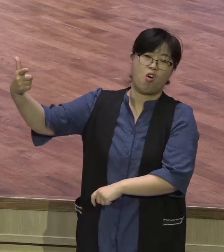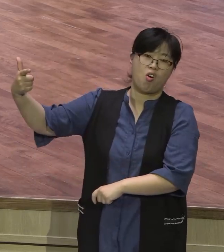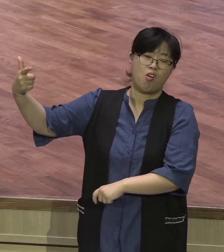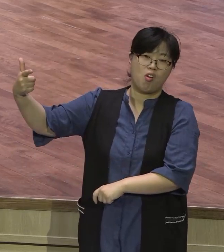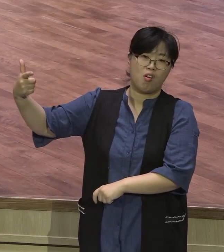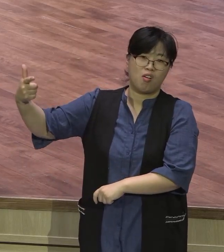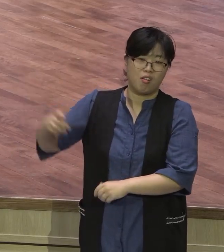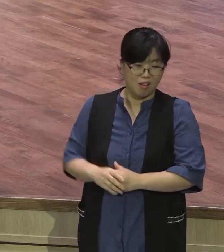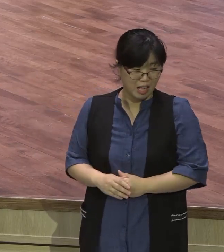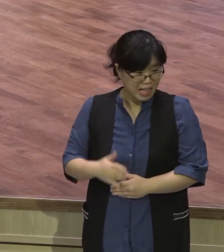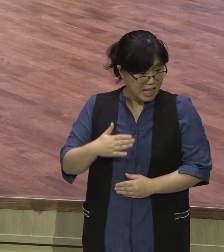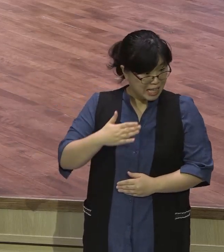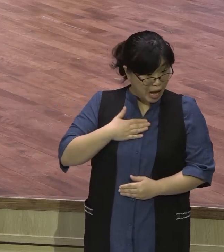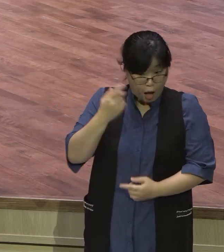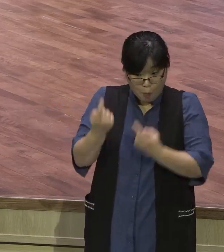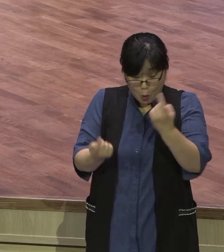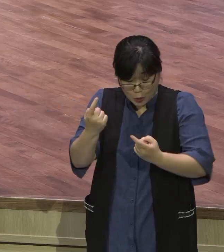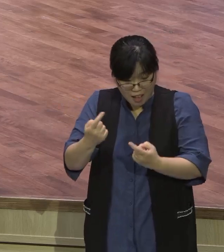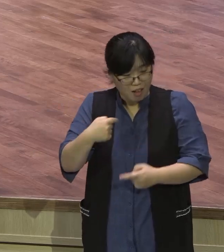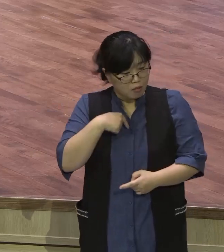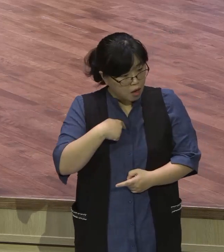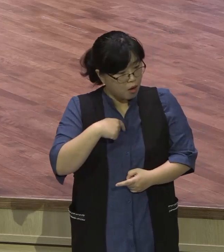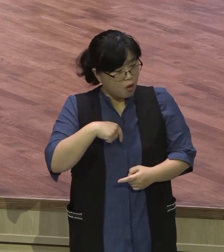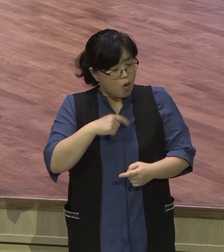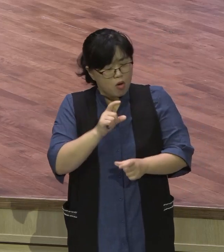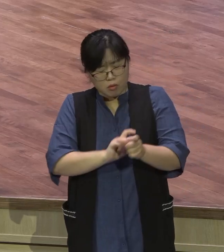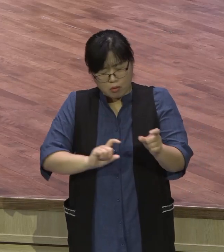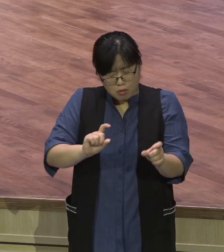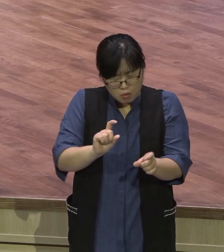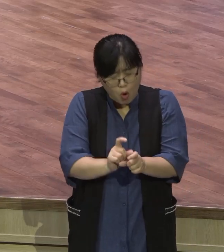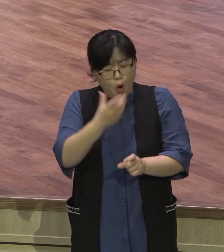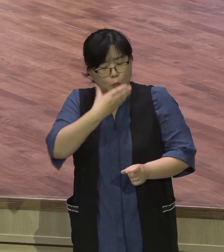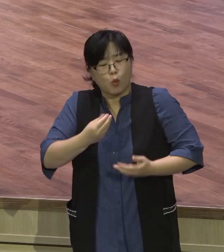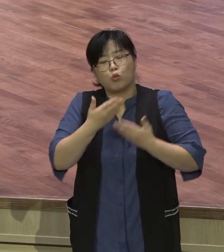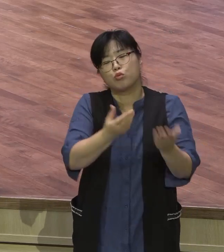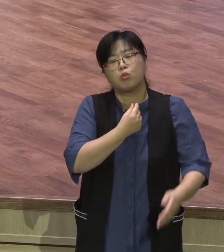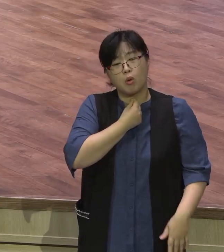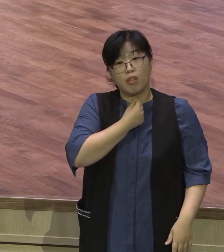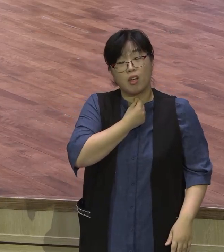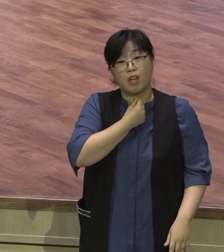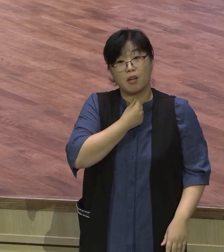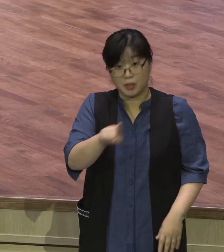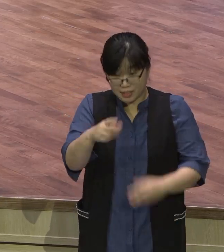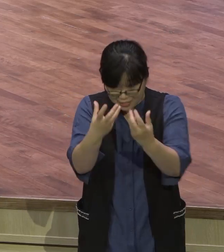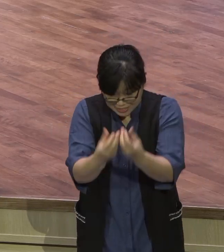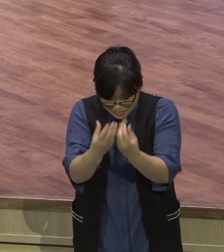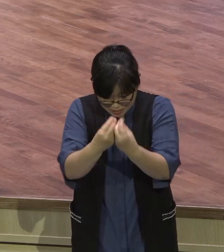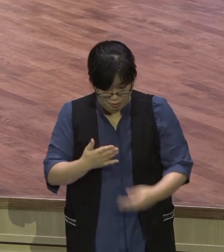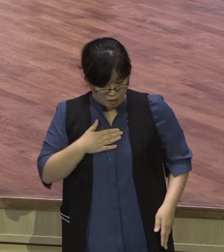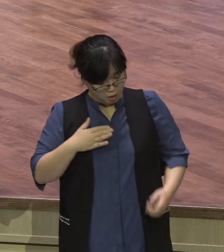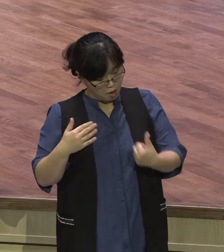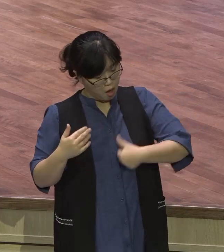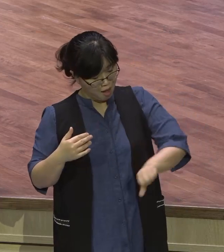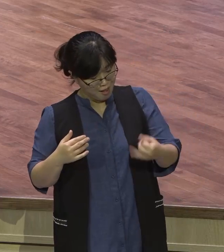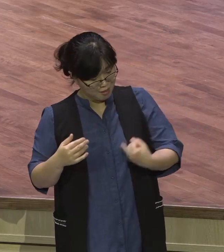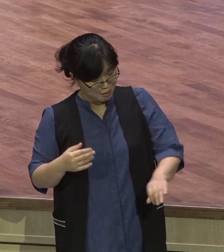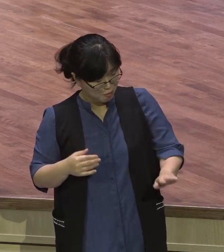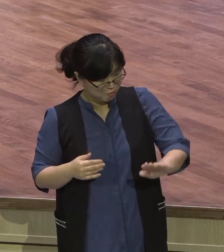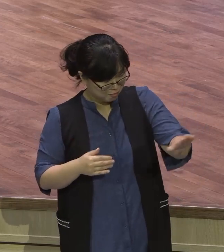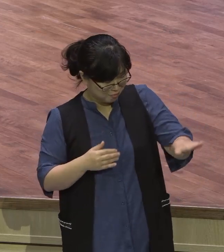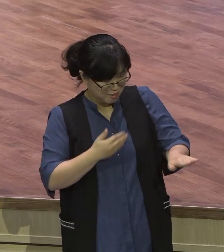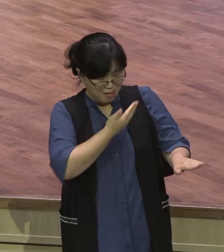더 넘치도록 그렇게 주시기를 원하시는 분이 하나님이십니다. 여러분 자식들 여러분 자제들 때 잘 되길 바라고